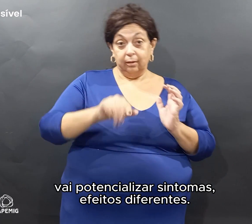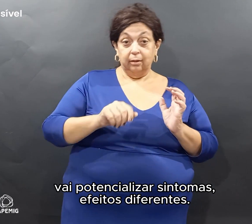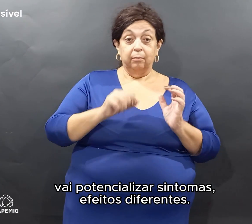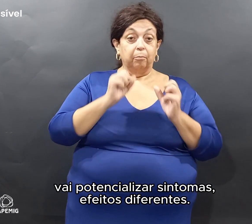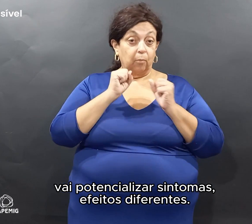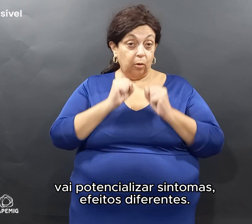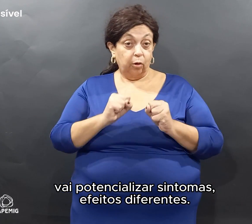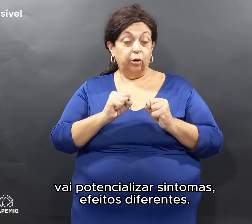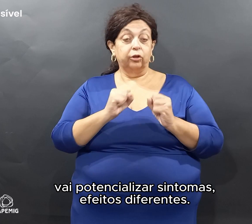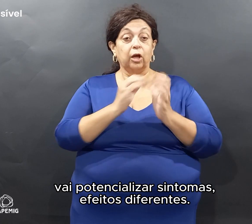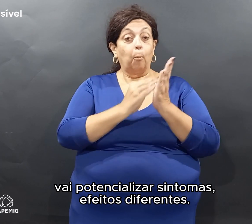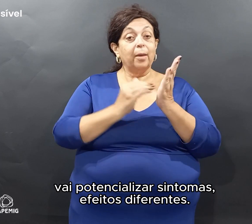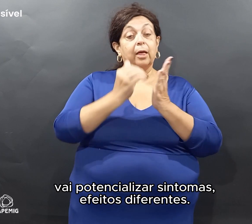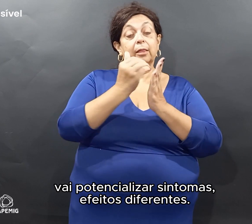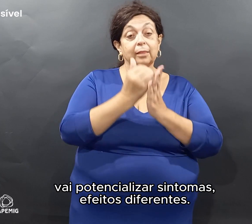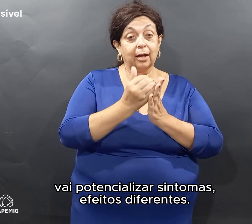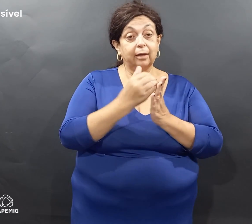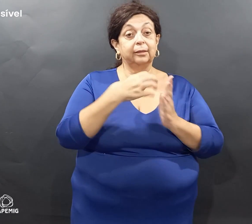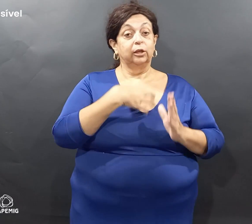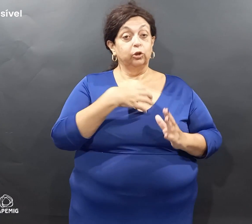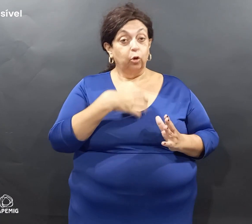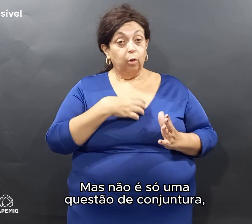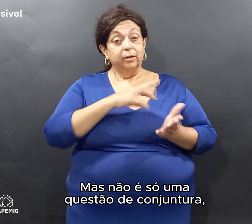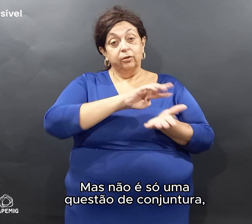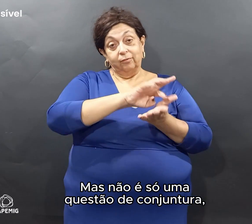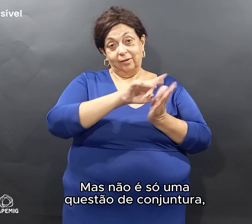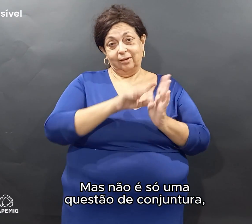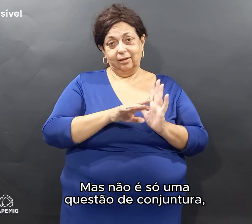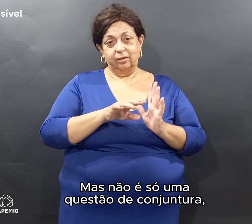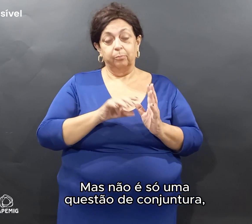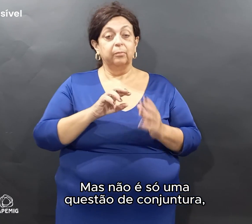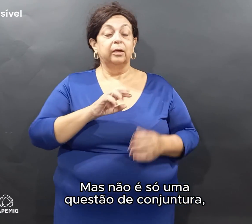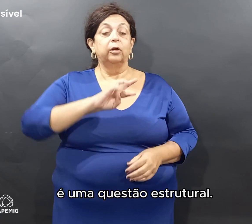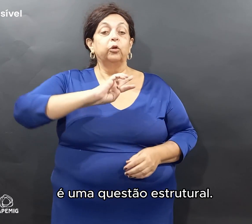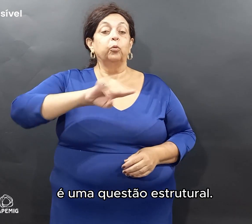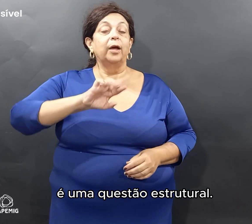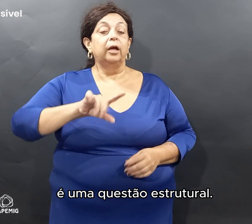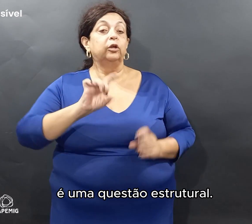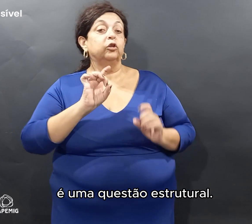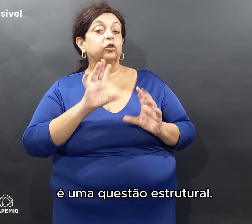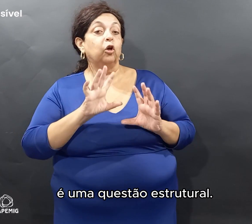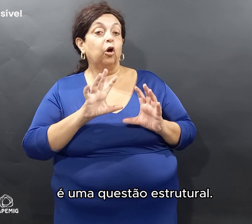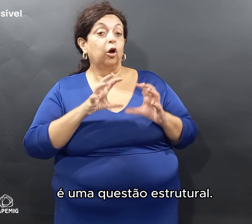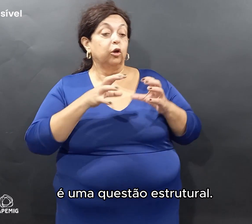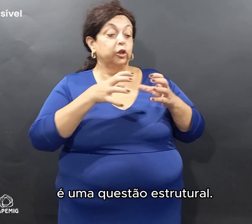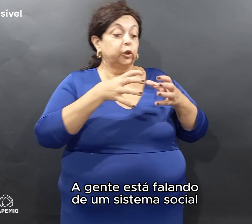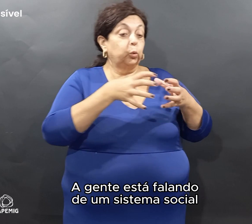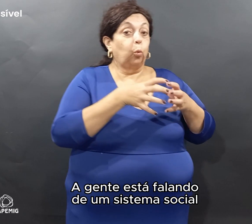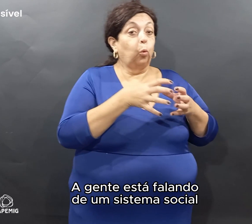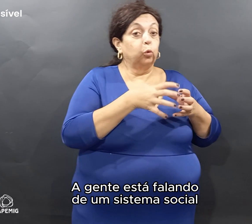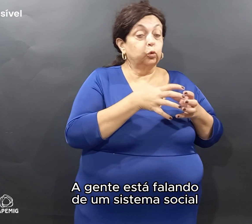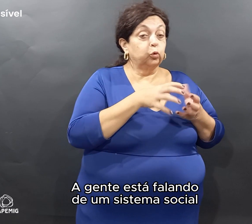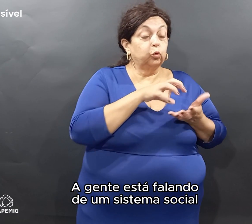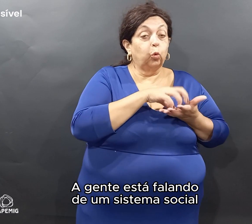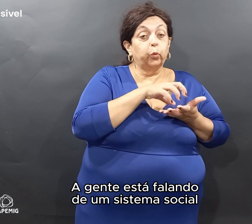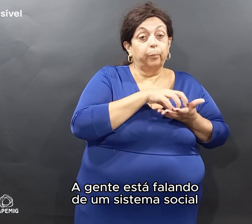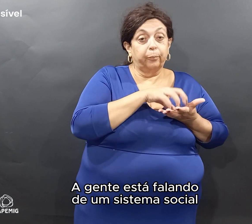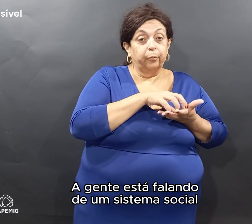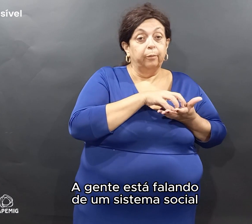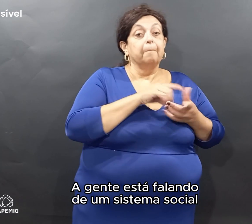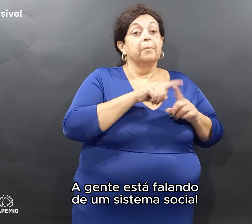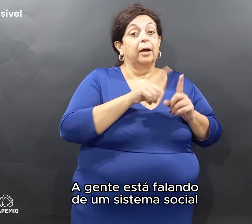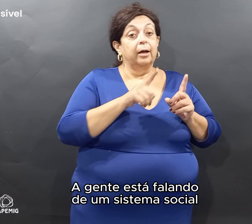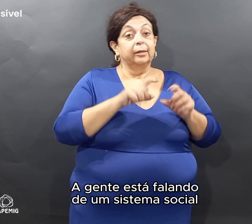potencializar sintomas, efeitos diferentes. Mas não é só uma questão de conjuntura, é uma questão estrutural, né? A gente está falando